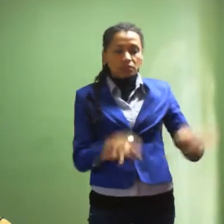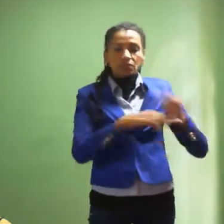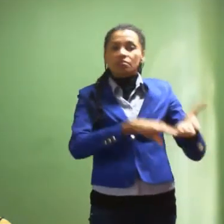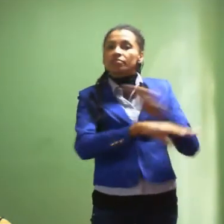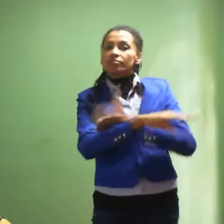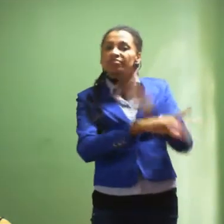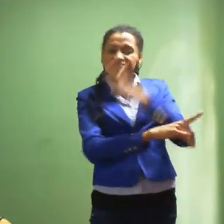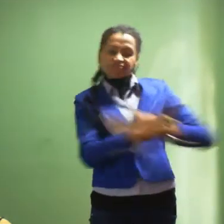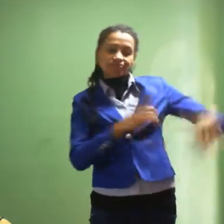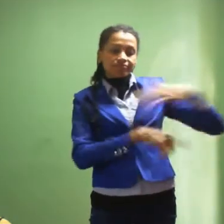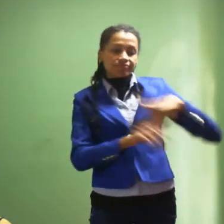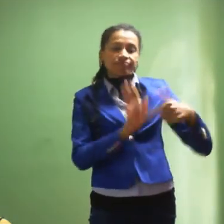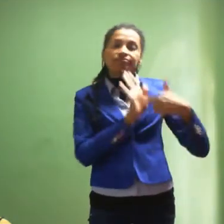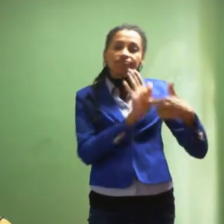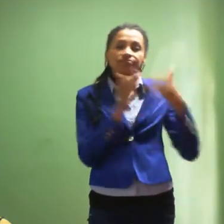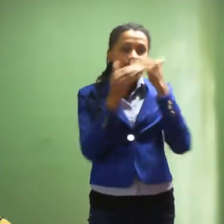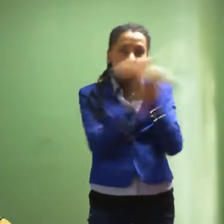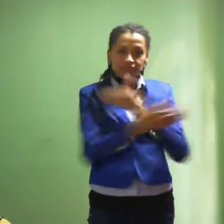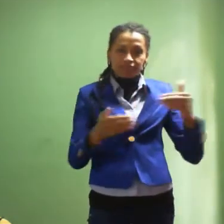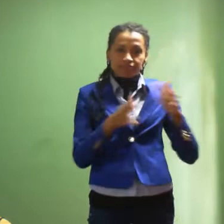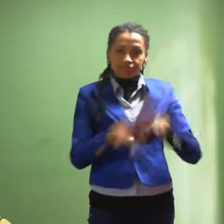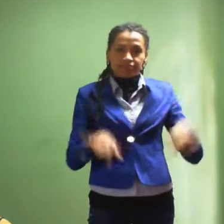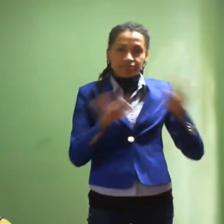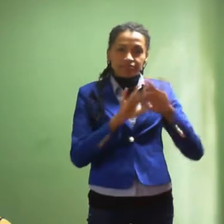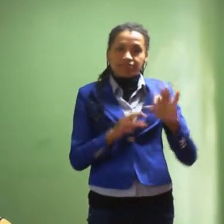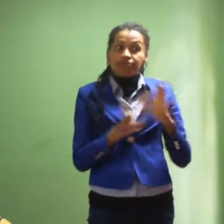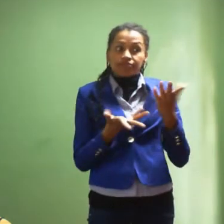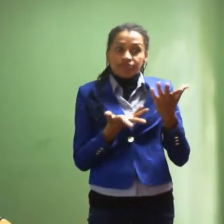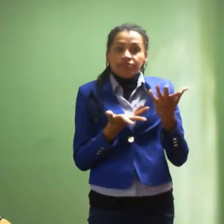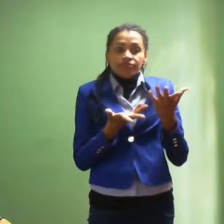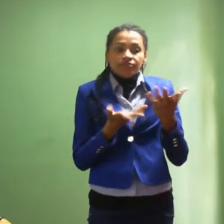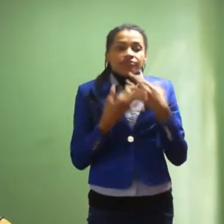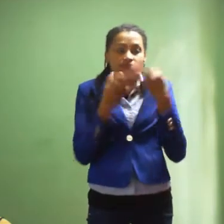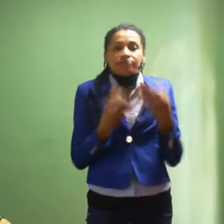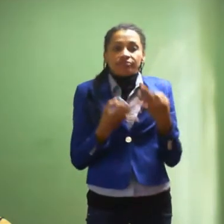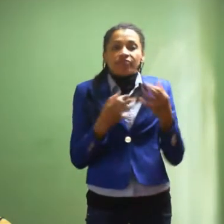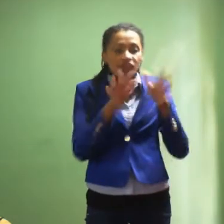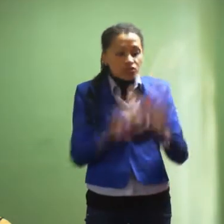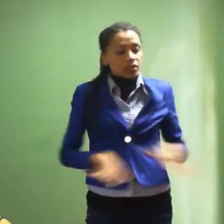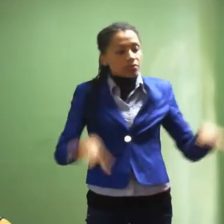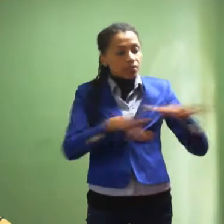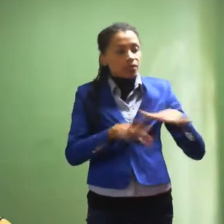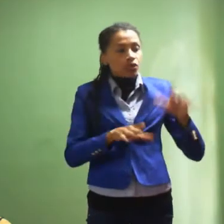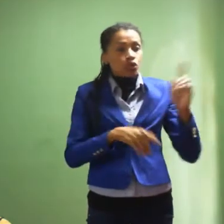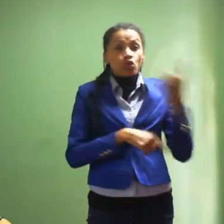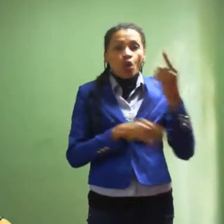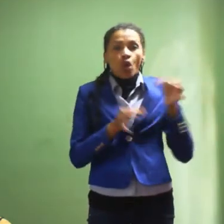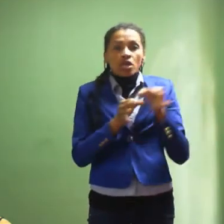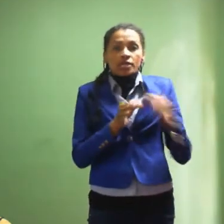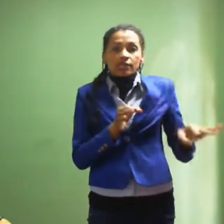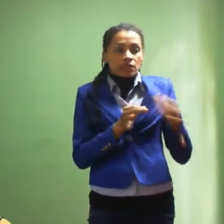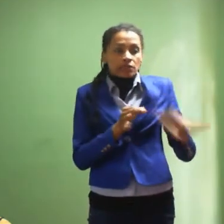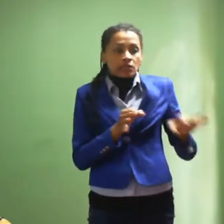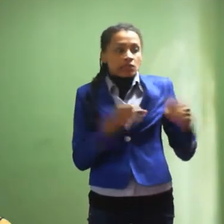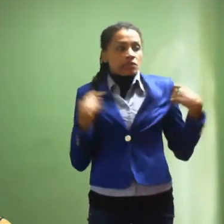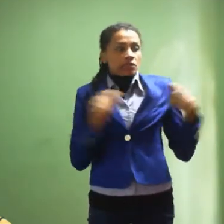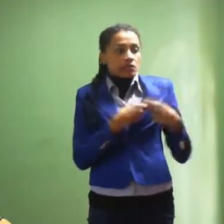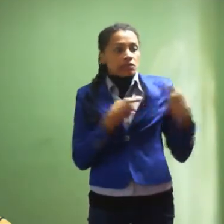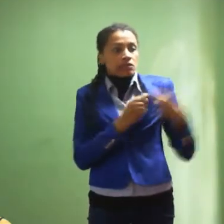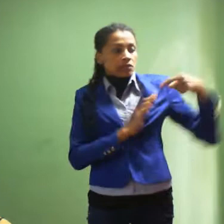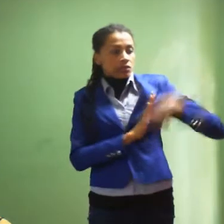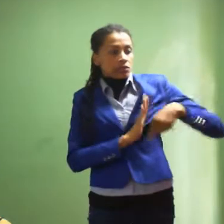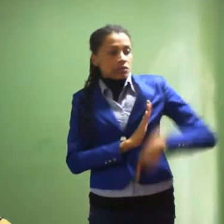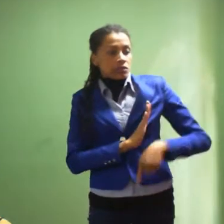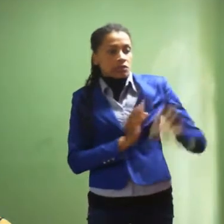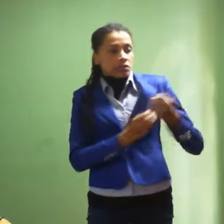está ocurriendo, para ponerla en un espacio donde se trabaje solo lo gramatical y se pierda toda